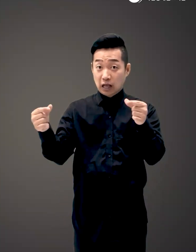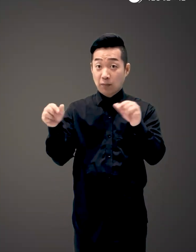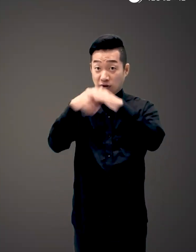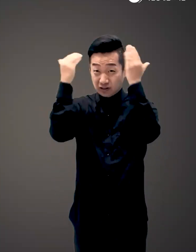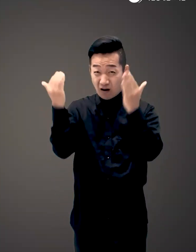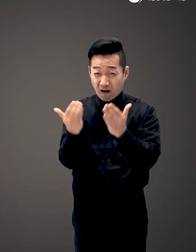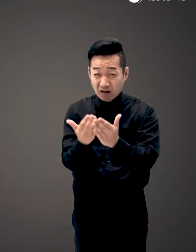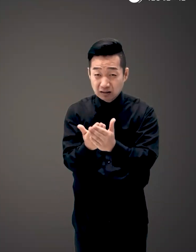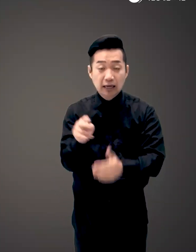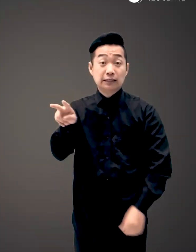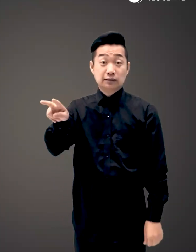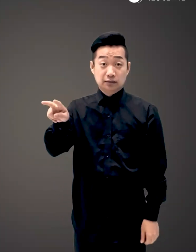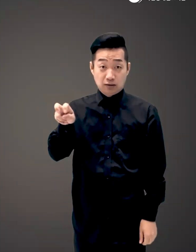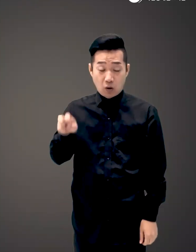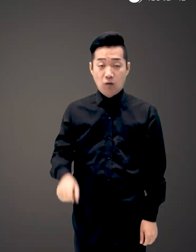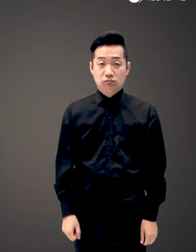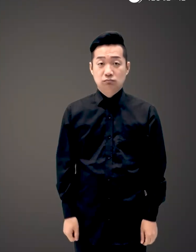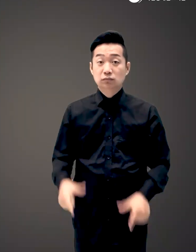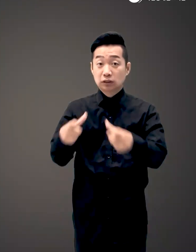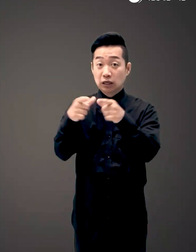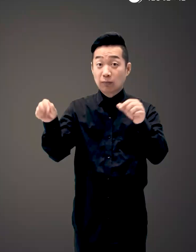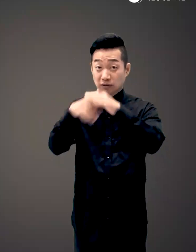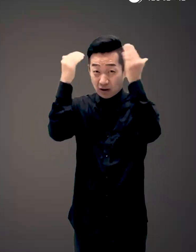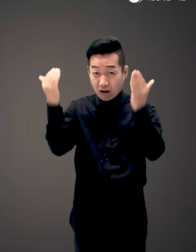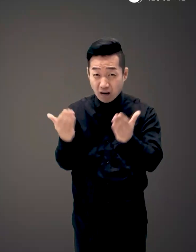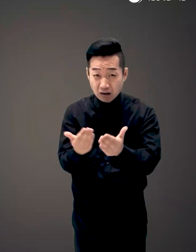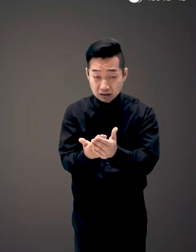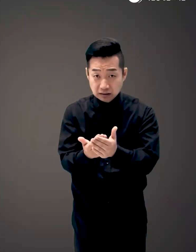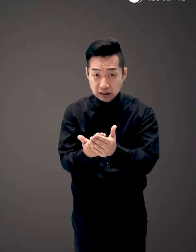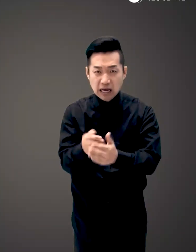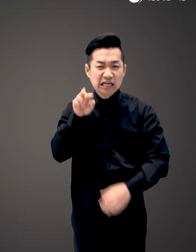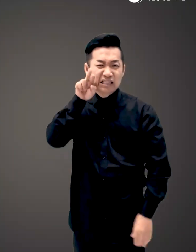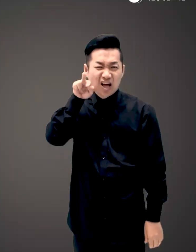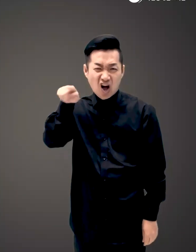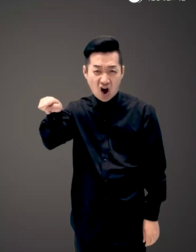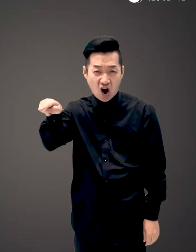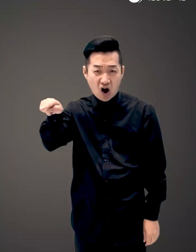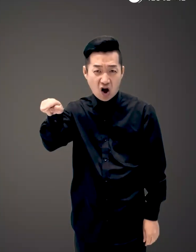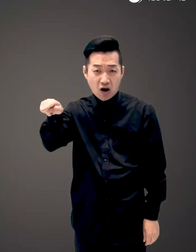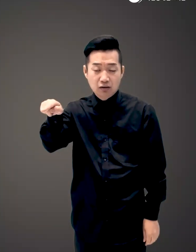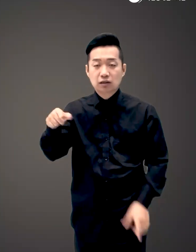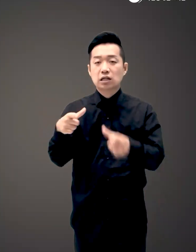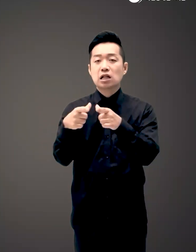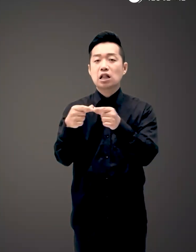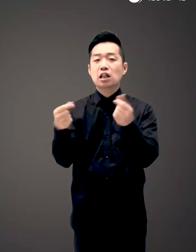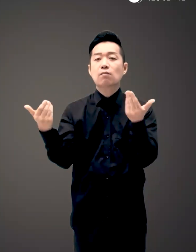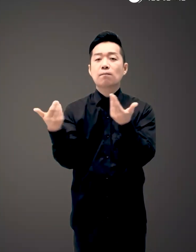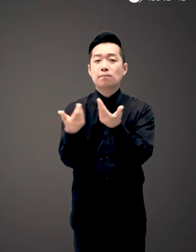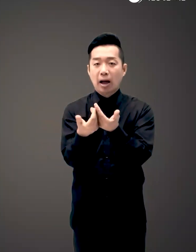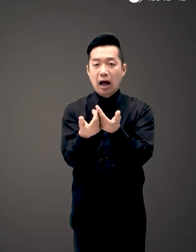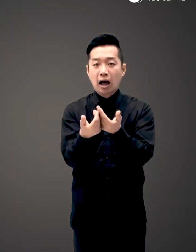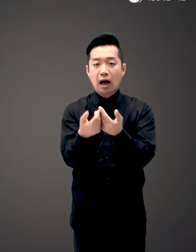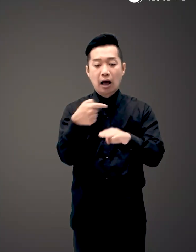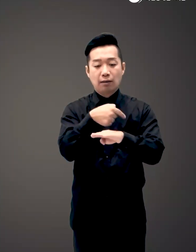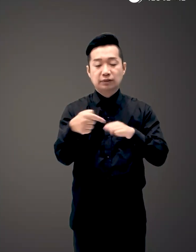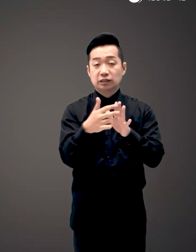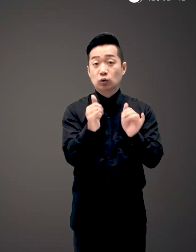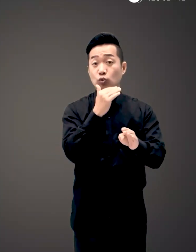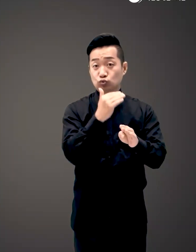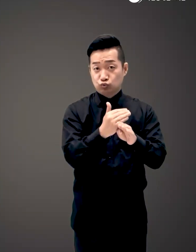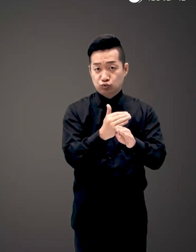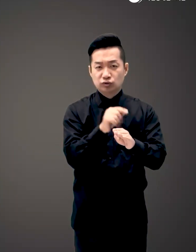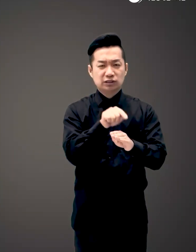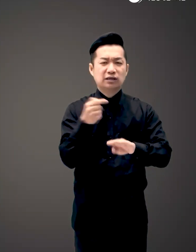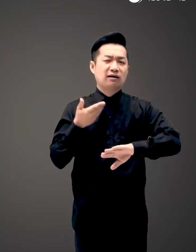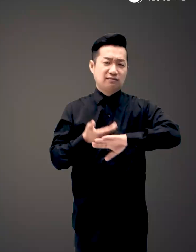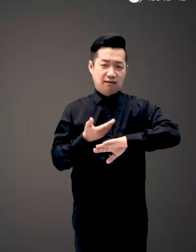일본 전체를 증오하고 일본 전체를 부정하는 그런 반일 민족주의하고는 좀